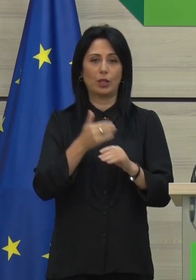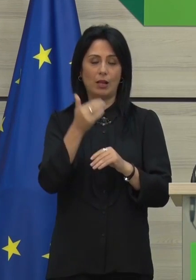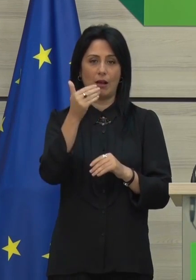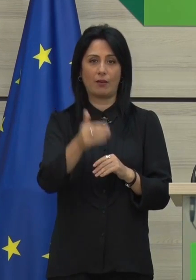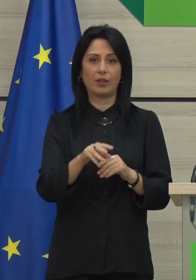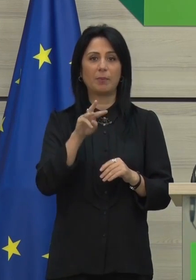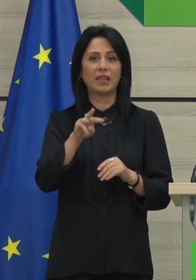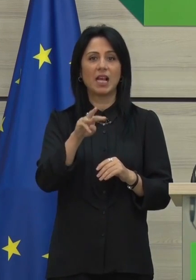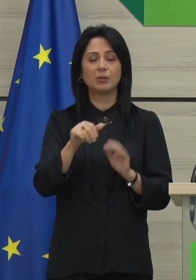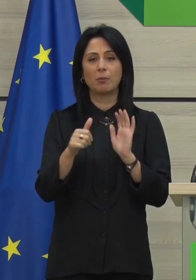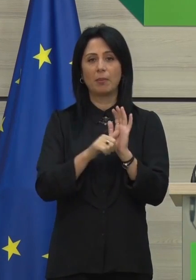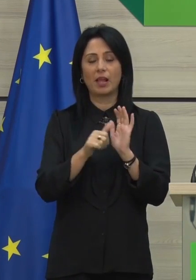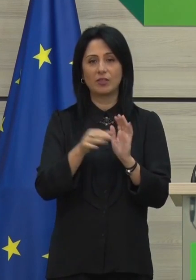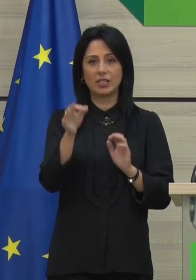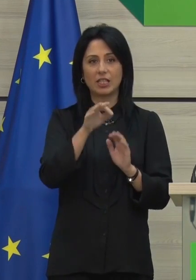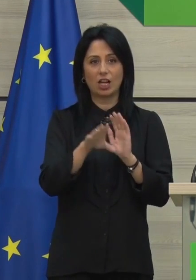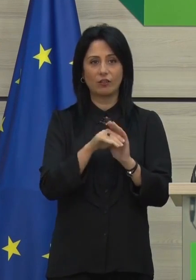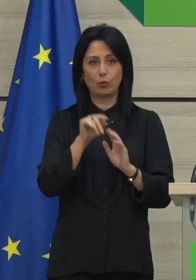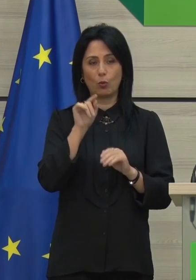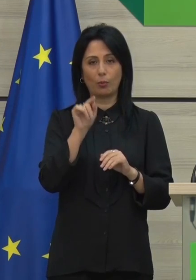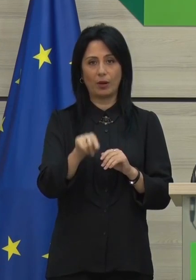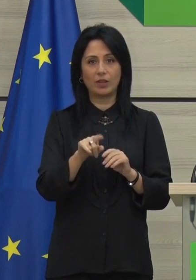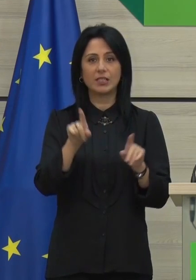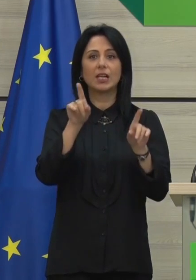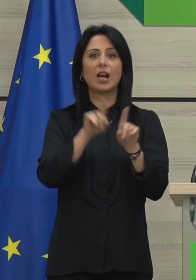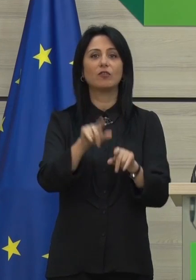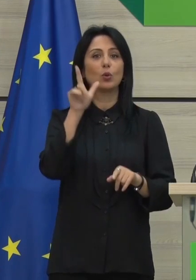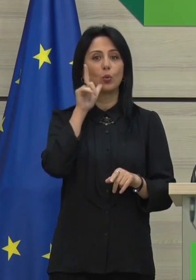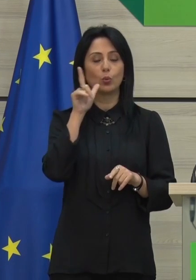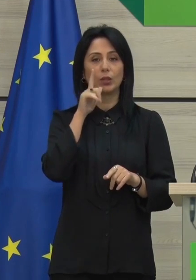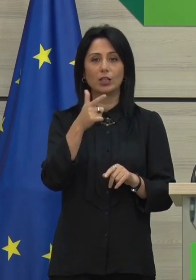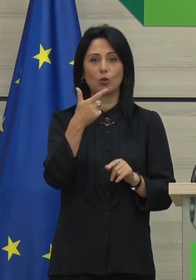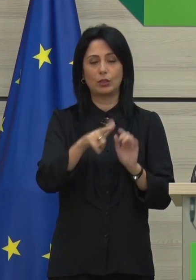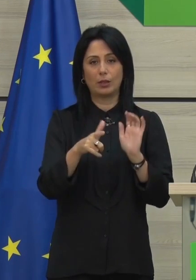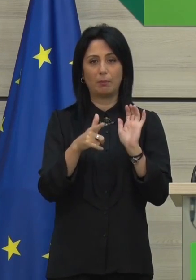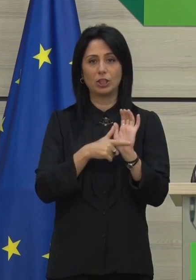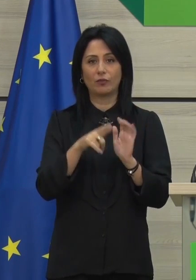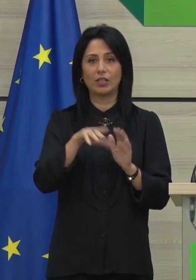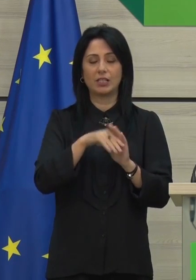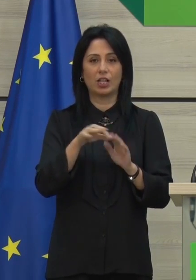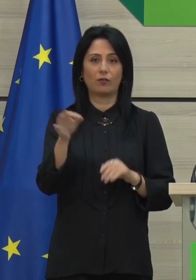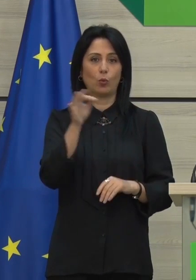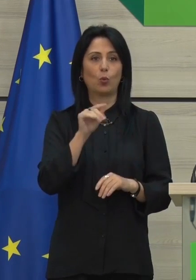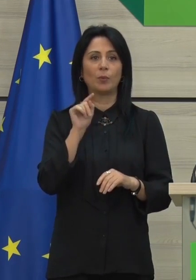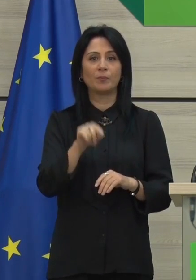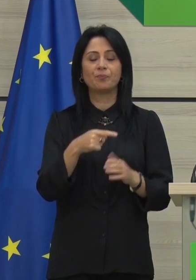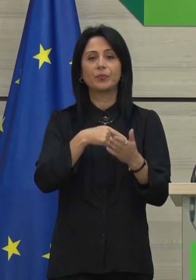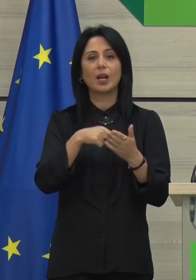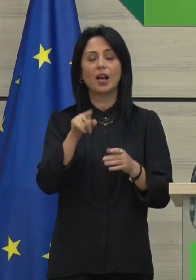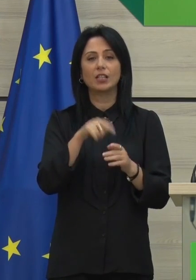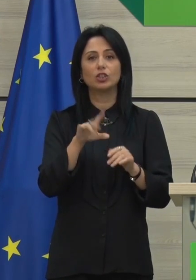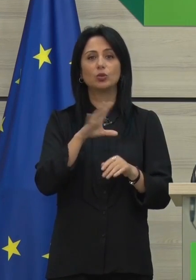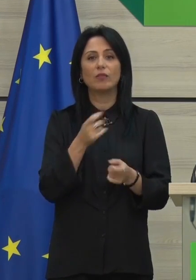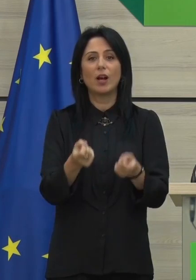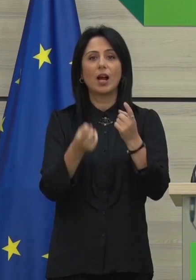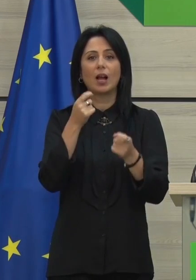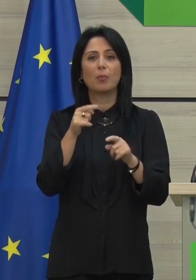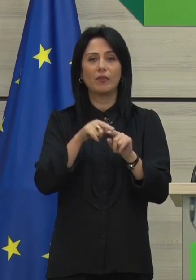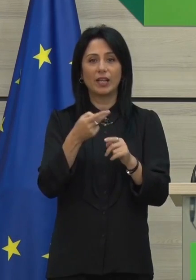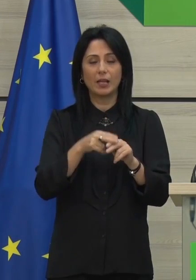დაგვიანებით მთაწმინდის 6 საარჩევნო უბანზე, ასევე ქუთაისის 27 საარჩევნო უბანზე. აღნიშნული იყო